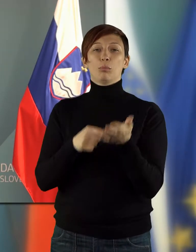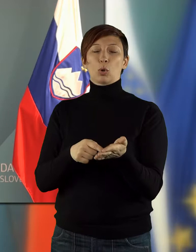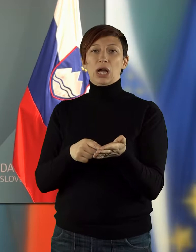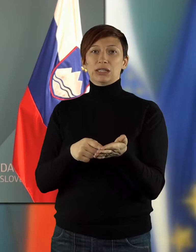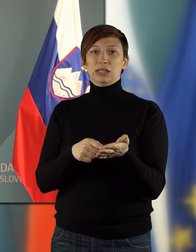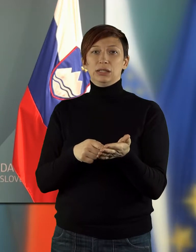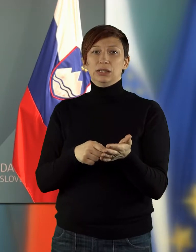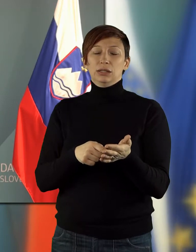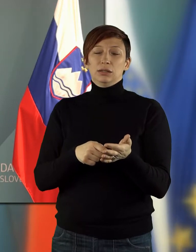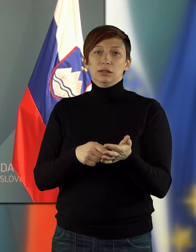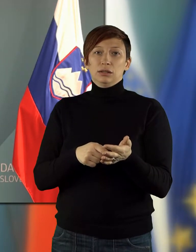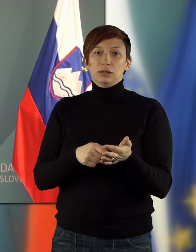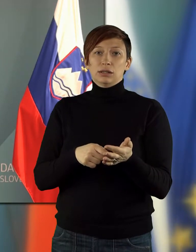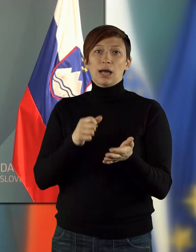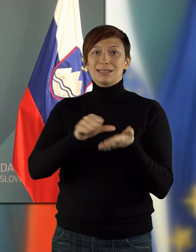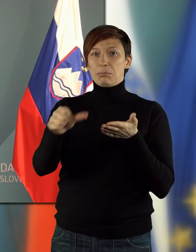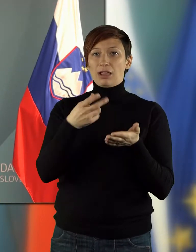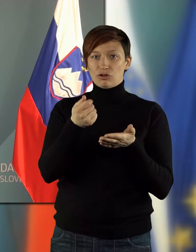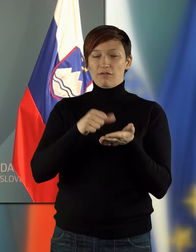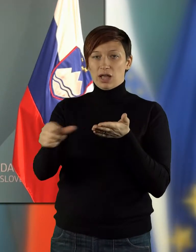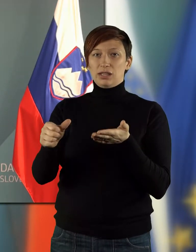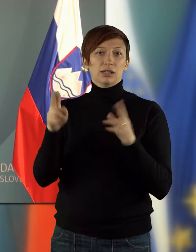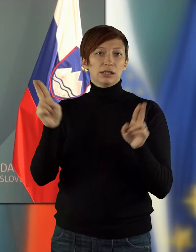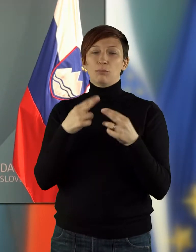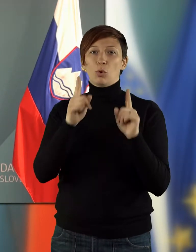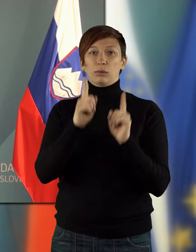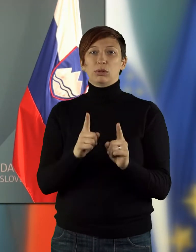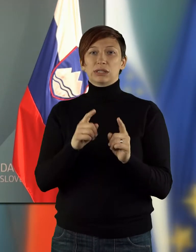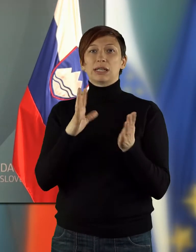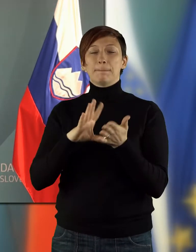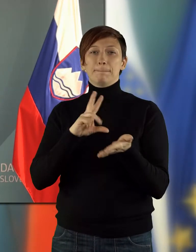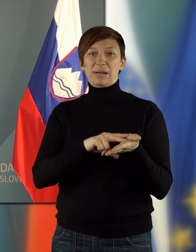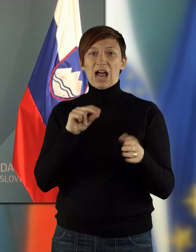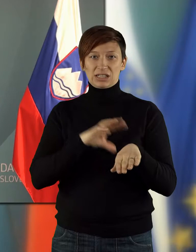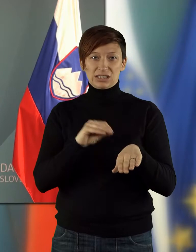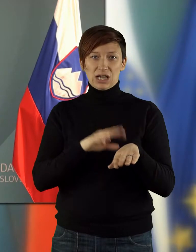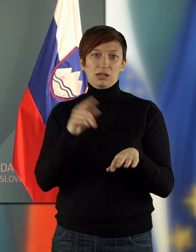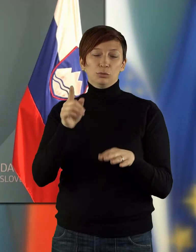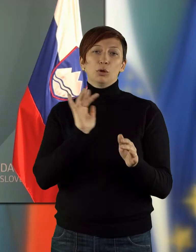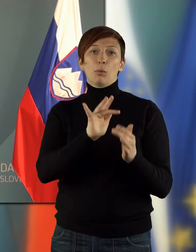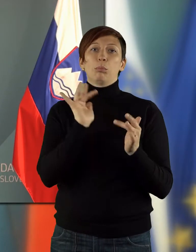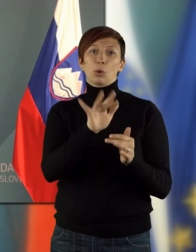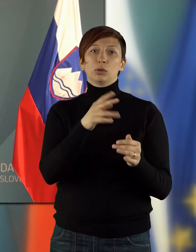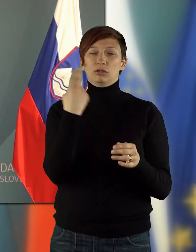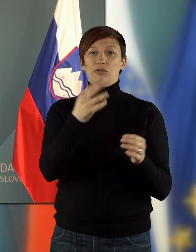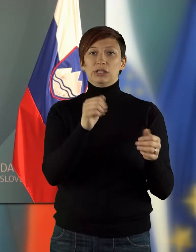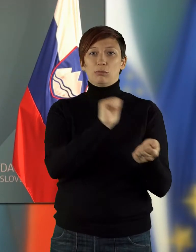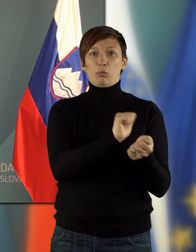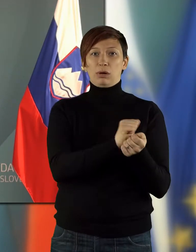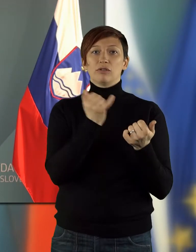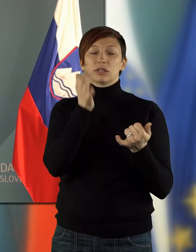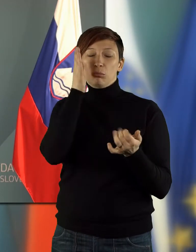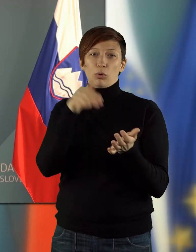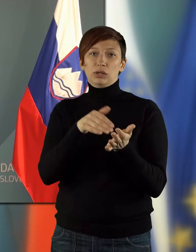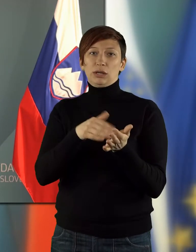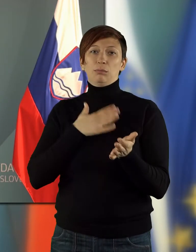stališče, pokazali, da kakršno koli izplačevanje ne more postati neka praksa, kajti to bilo protipravno. Tako